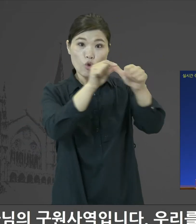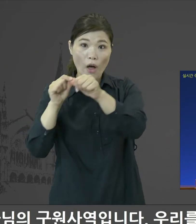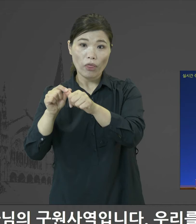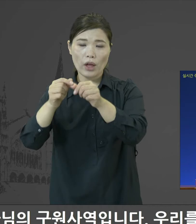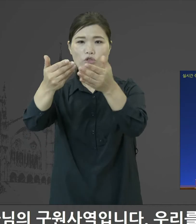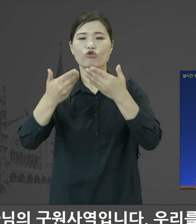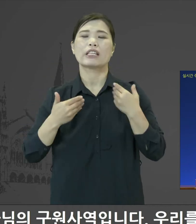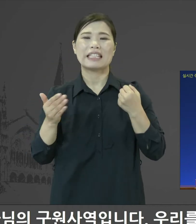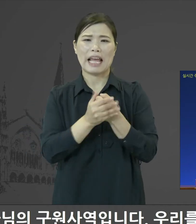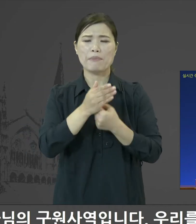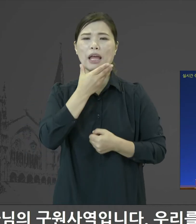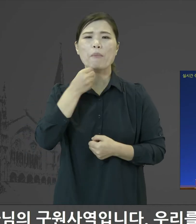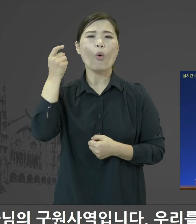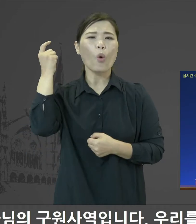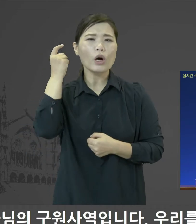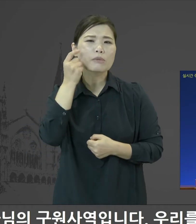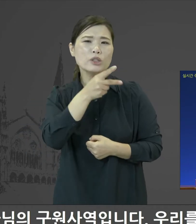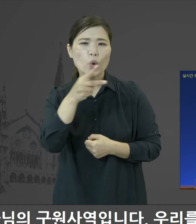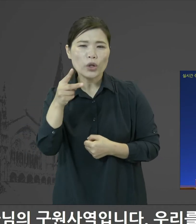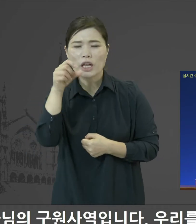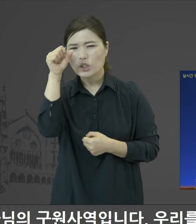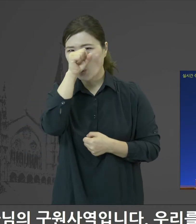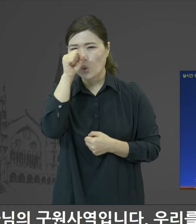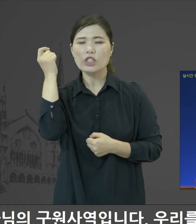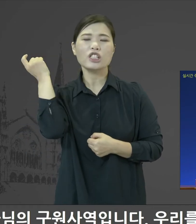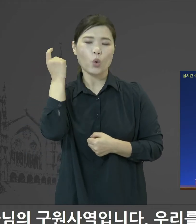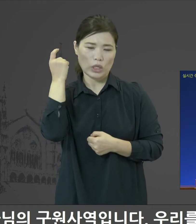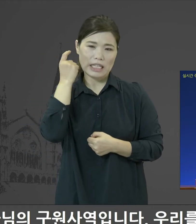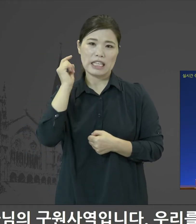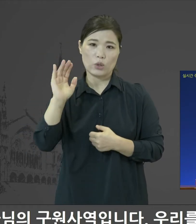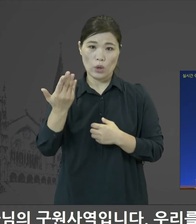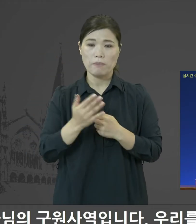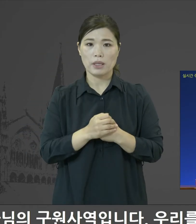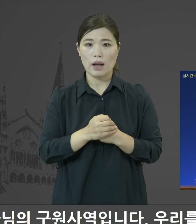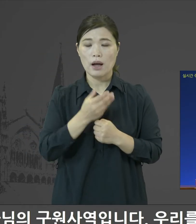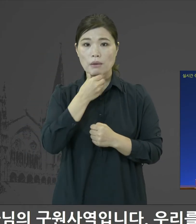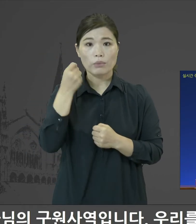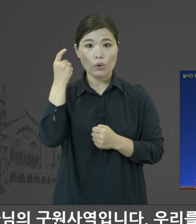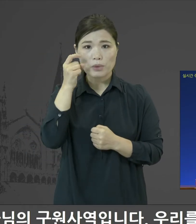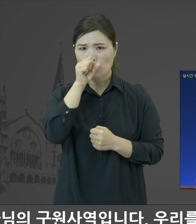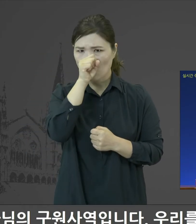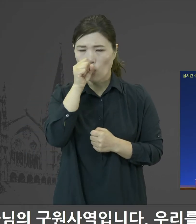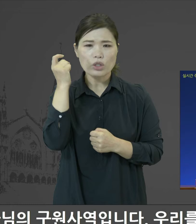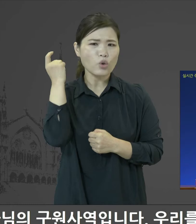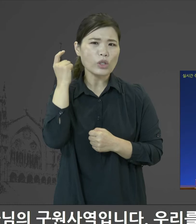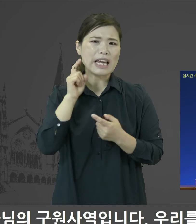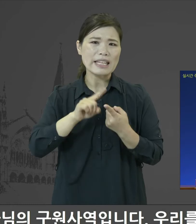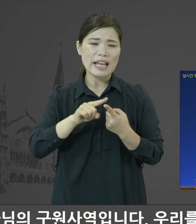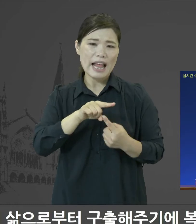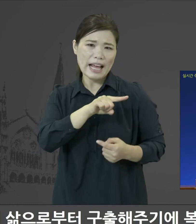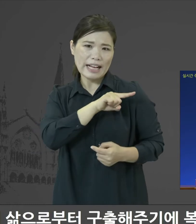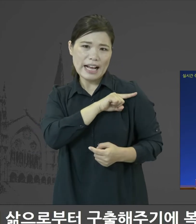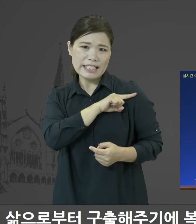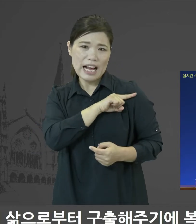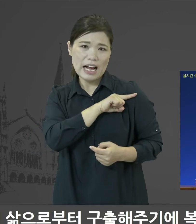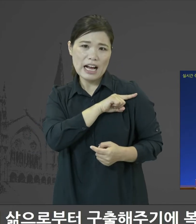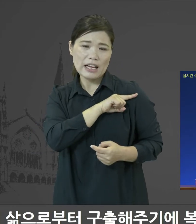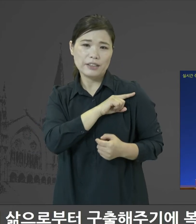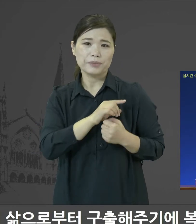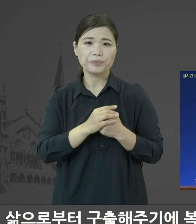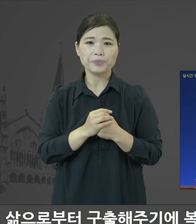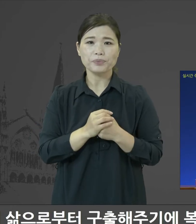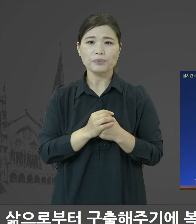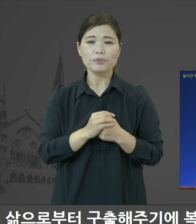것이죠. 이것은 복음이 시작될 때부터 복음이 끝나는 날까지 가지고 있는 가장 복음의 본질적인 모습이죠. 우리를